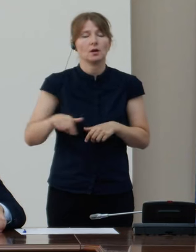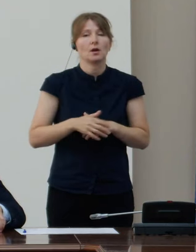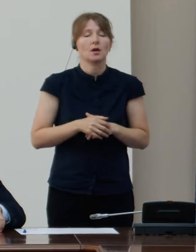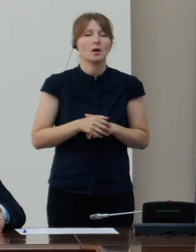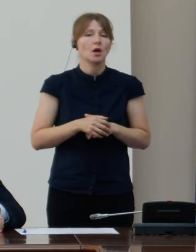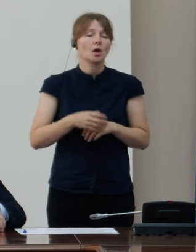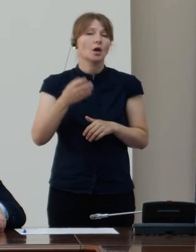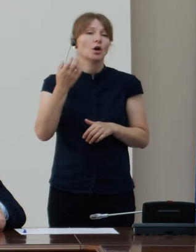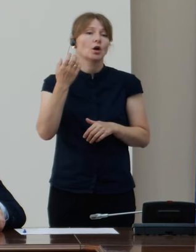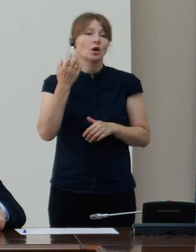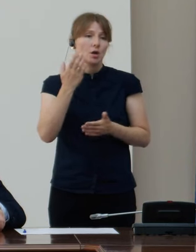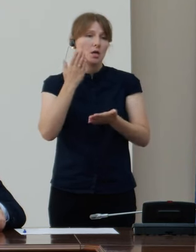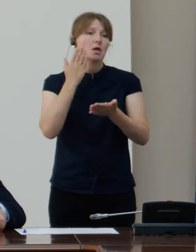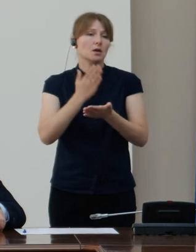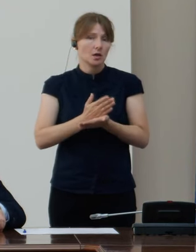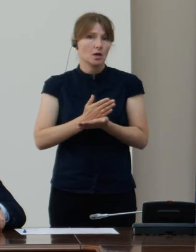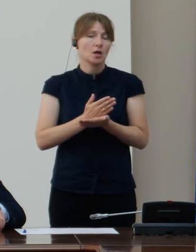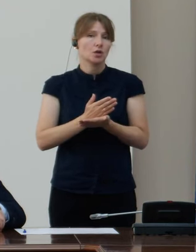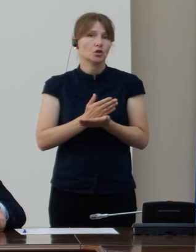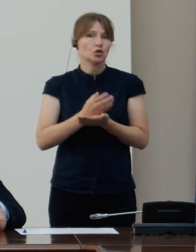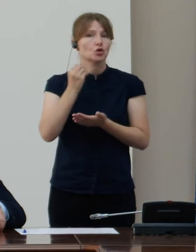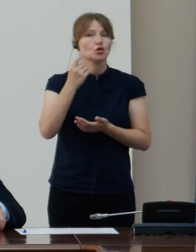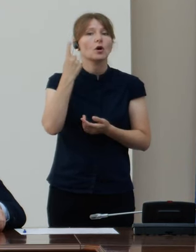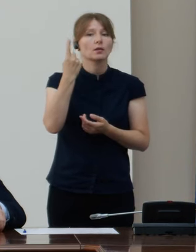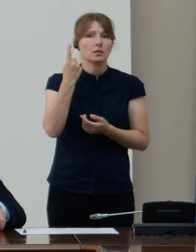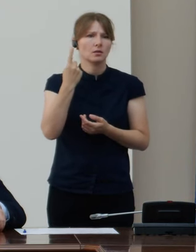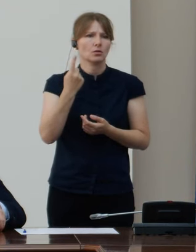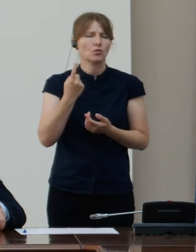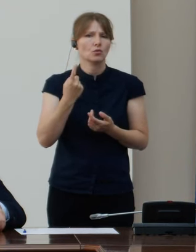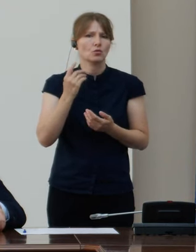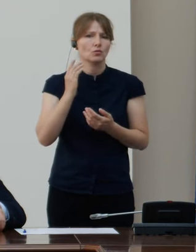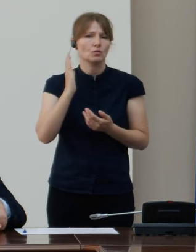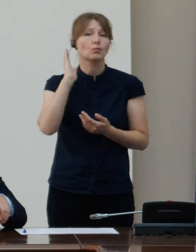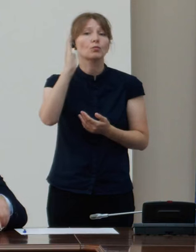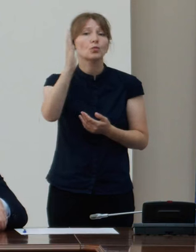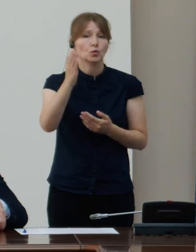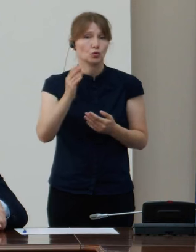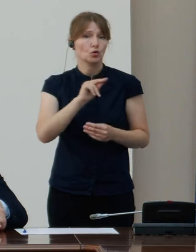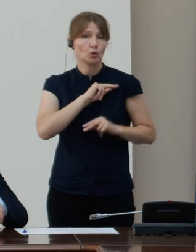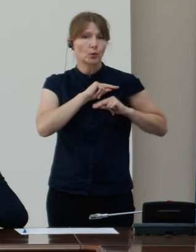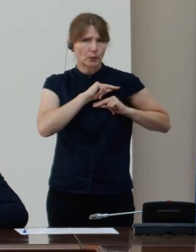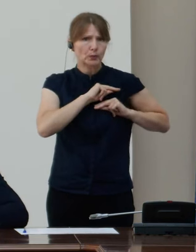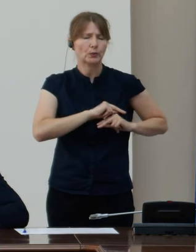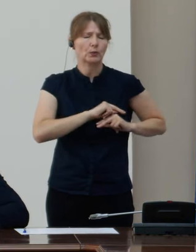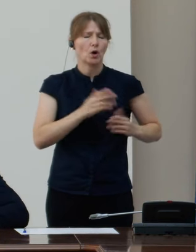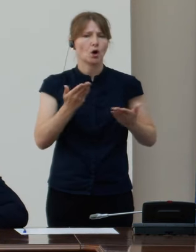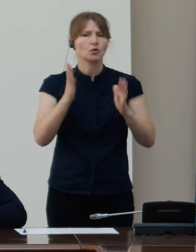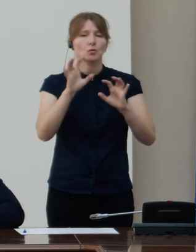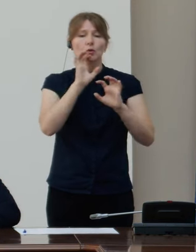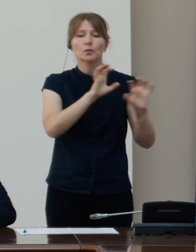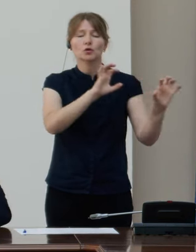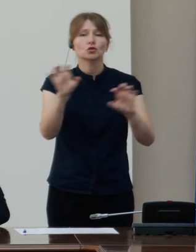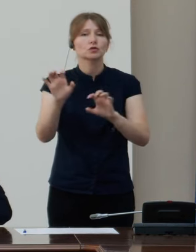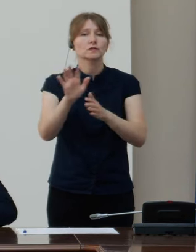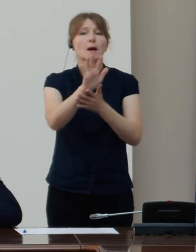coordonare, există un lucru enorm care urmează să fie făcut, un lucru care va asigura